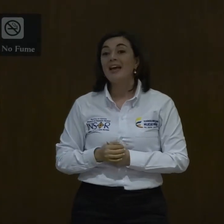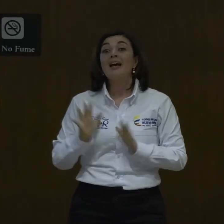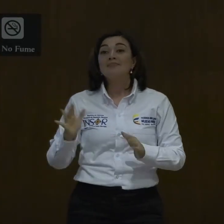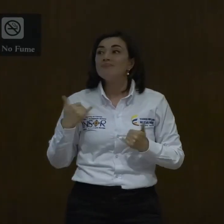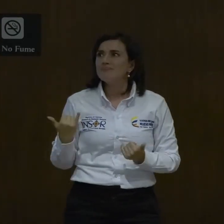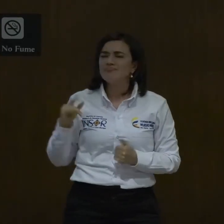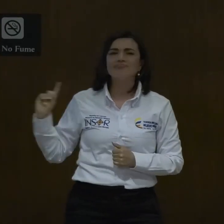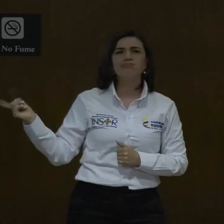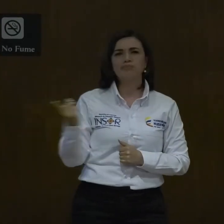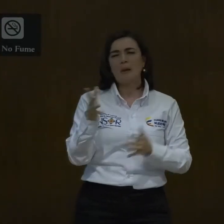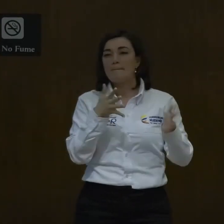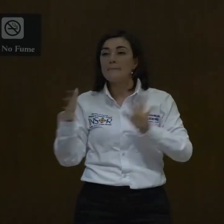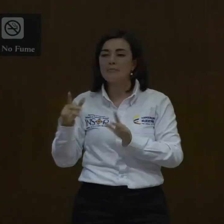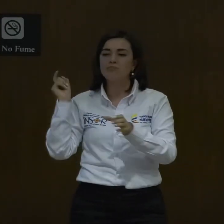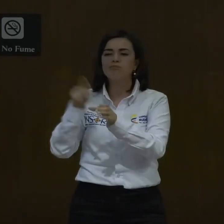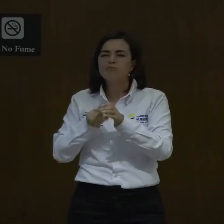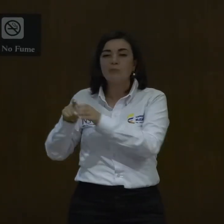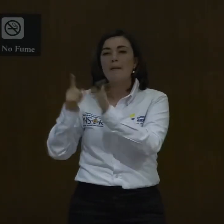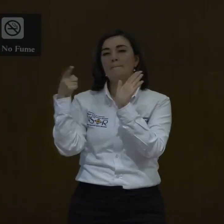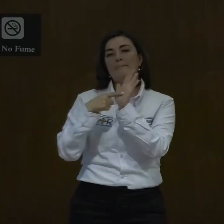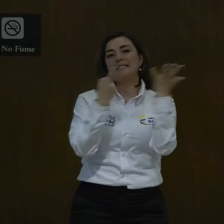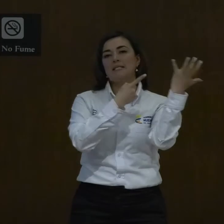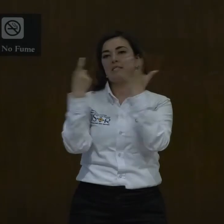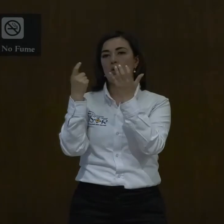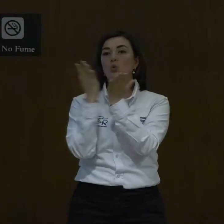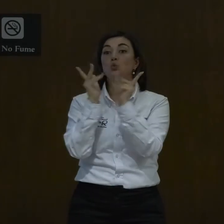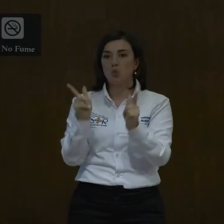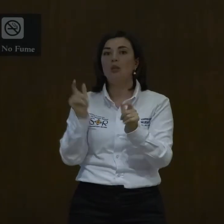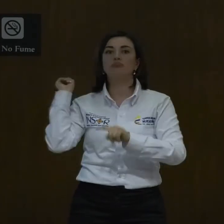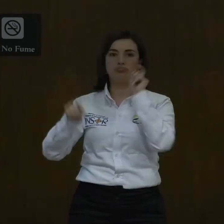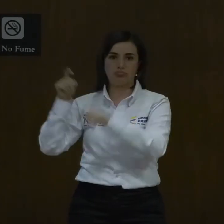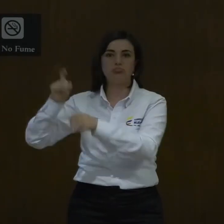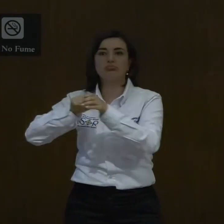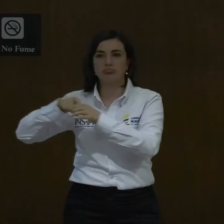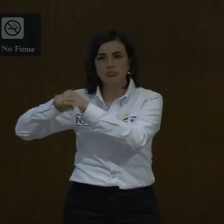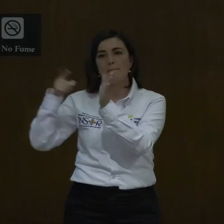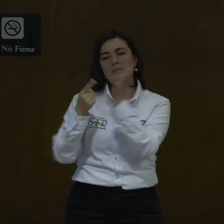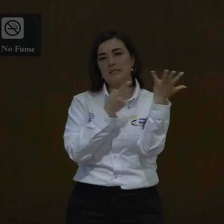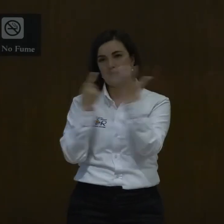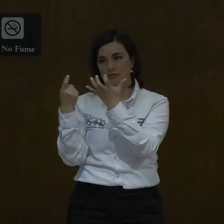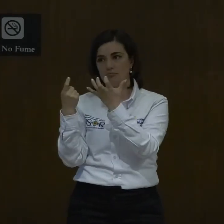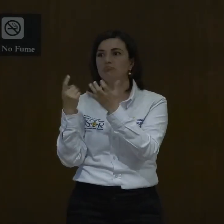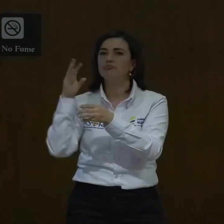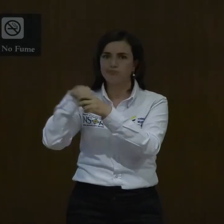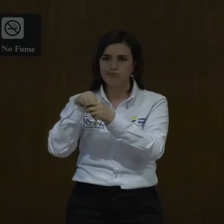Actualmente tiene como unos 1.600 estudiantes, que es un número pequeño, pero bueno, es